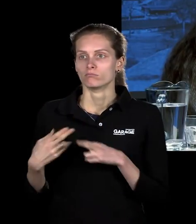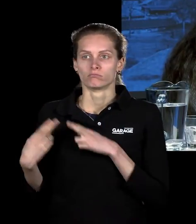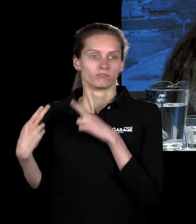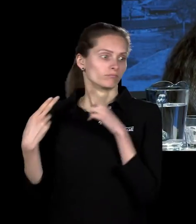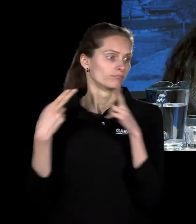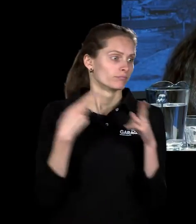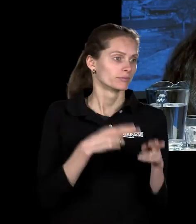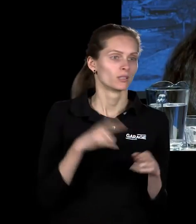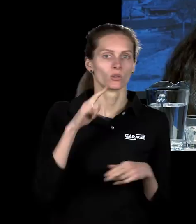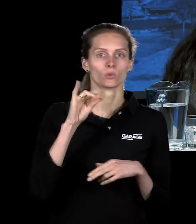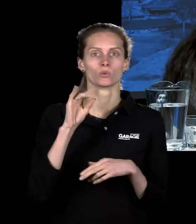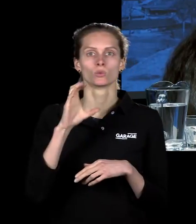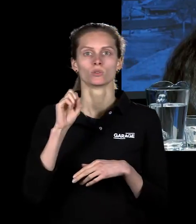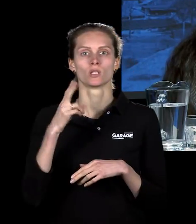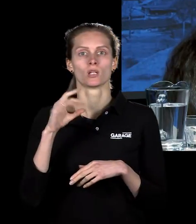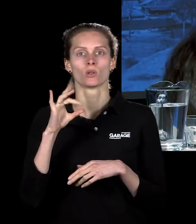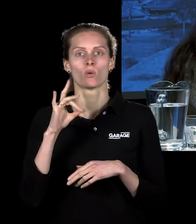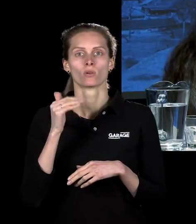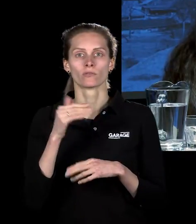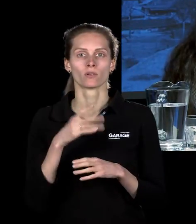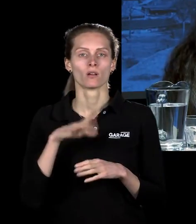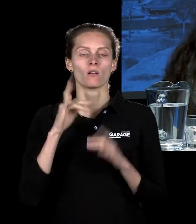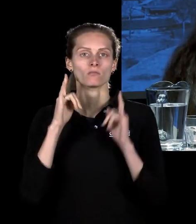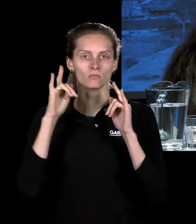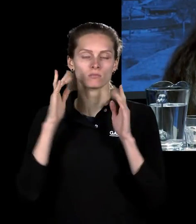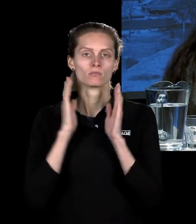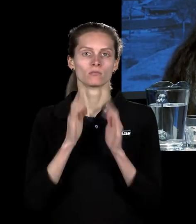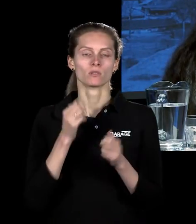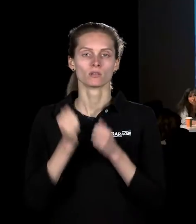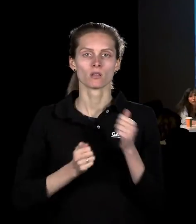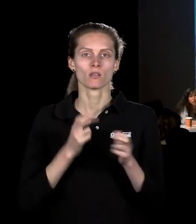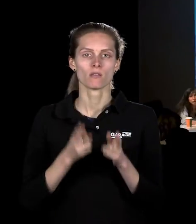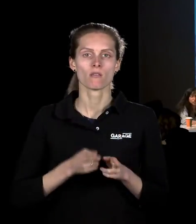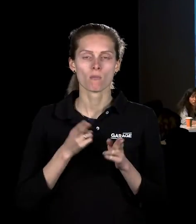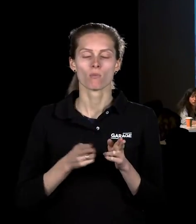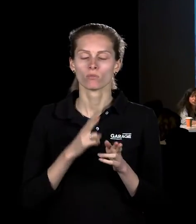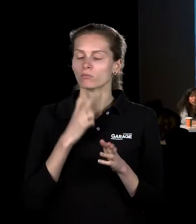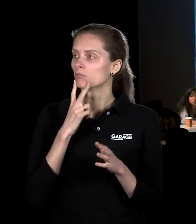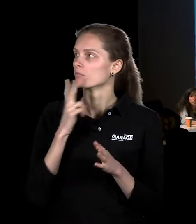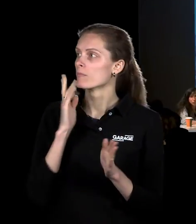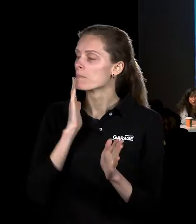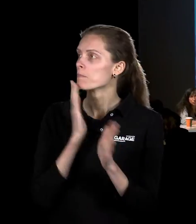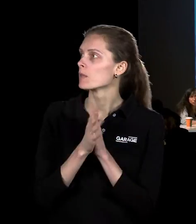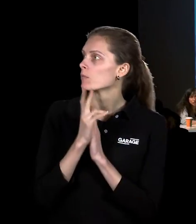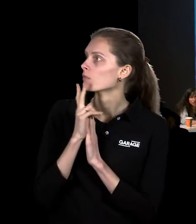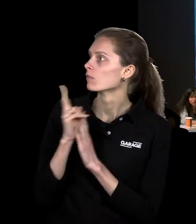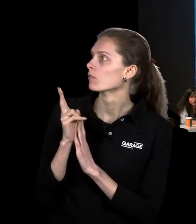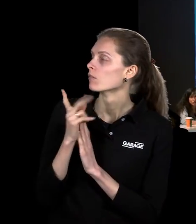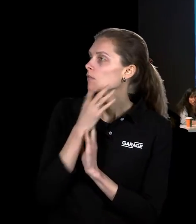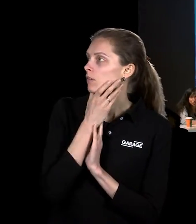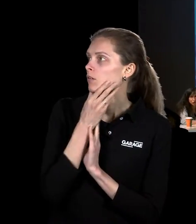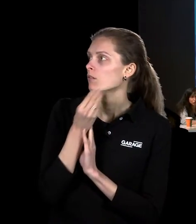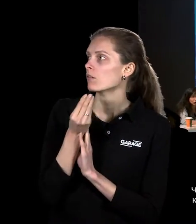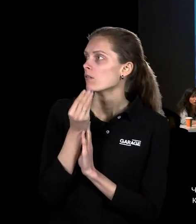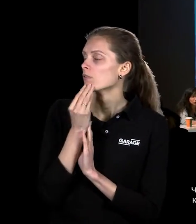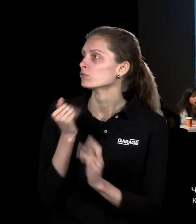поезде проезжала эти потрясающие строения, которые выглядят достаточно фантастично, она подумала, как ни на что не похоже, что это безумно красиво,